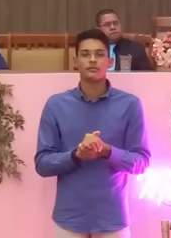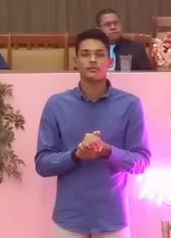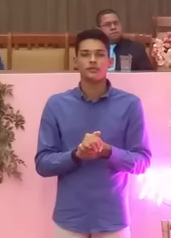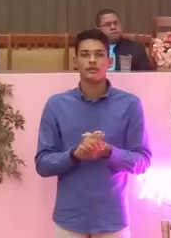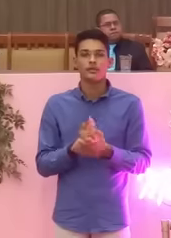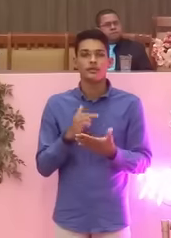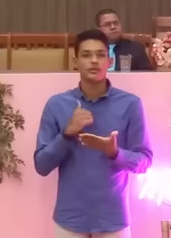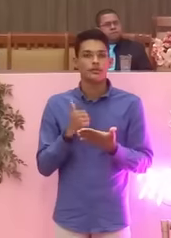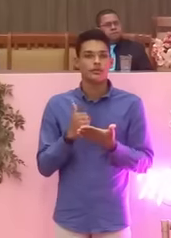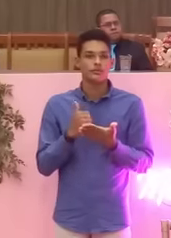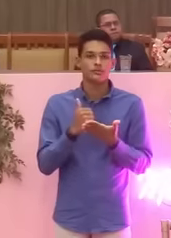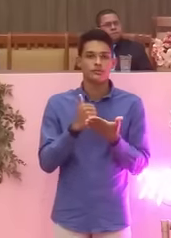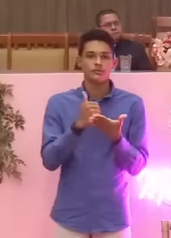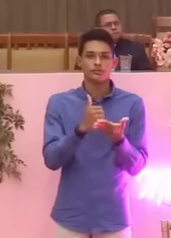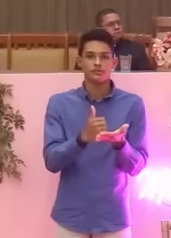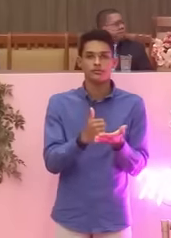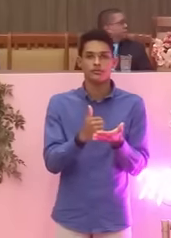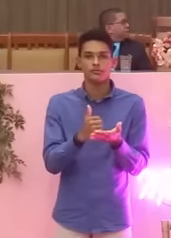ilegalidade